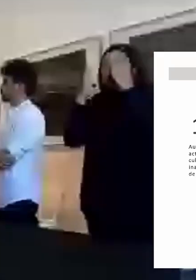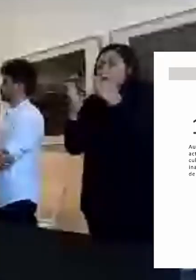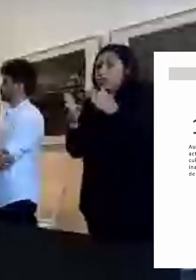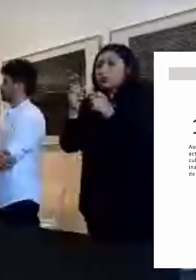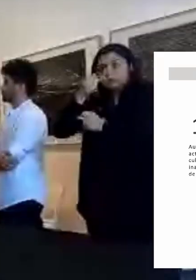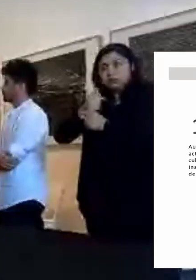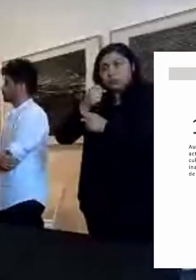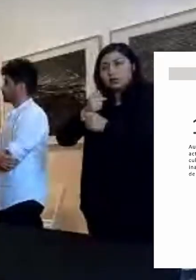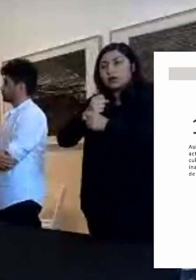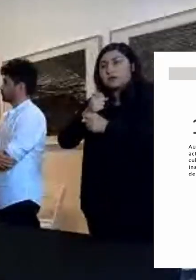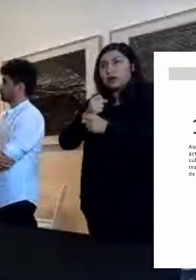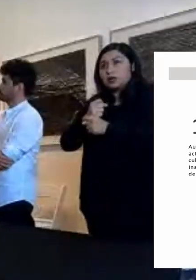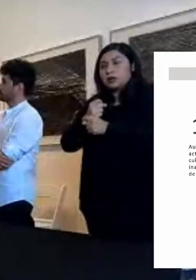que